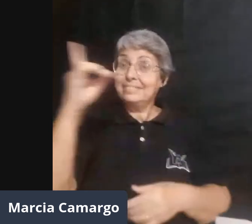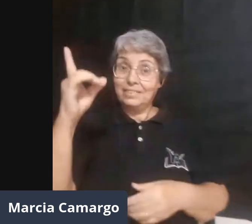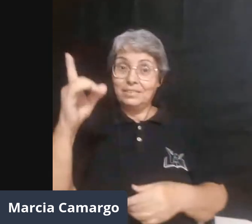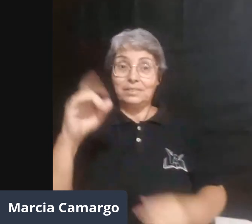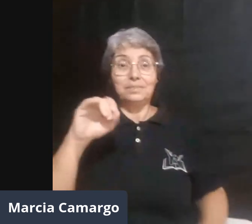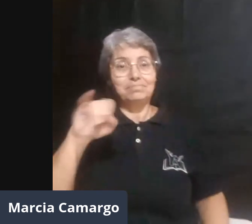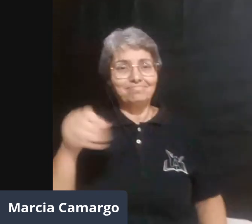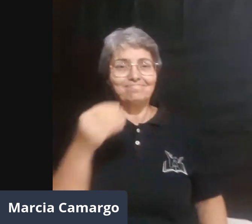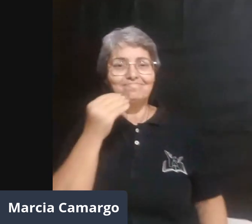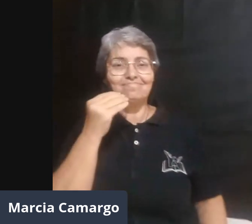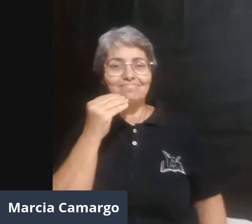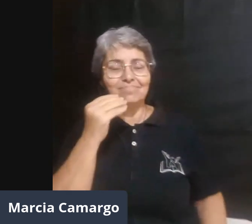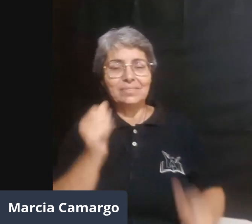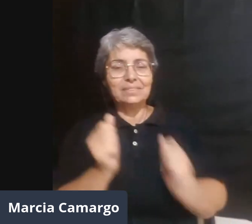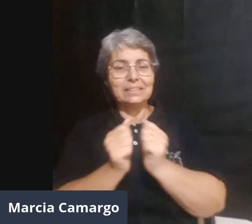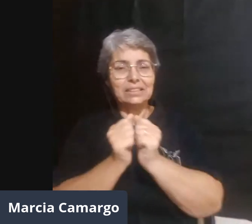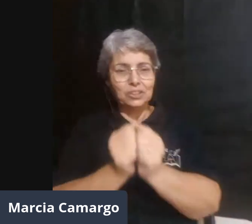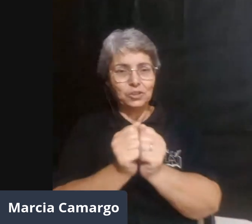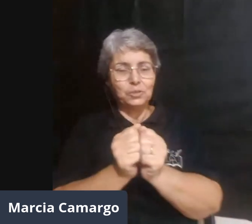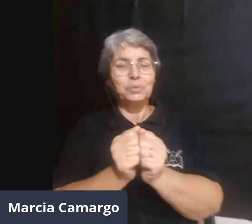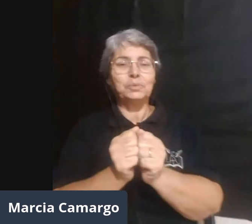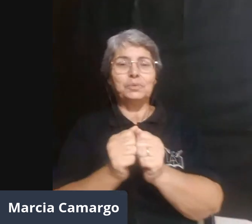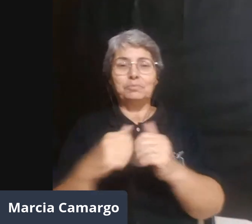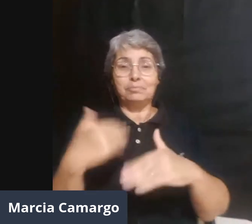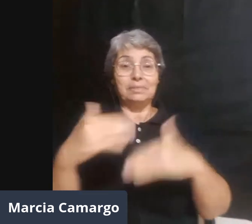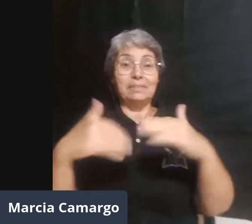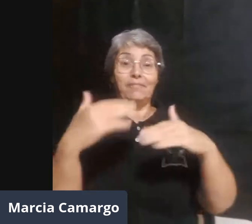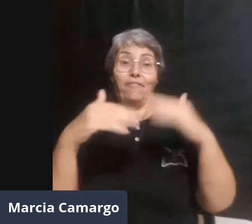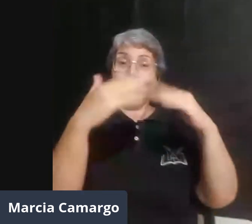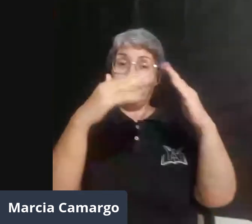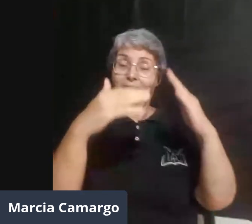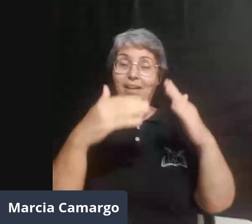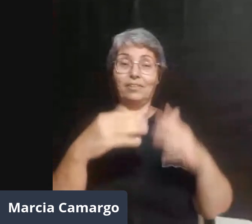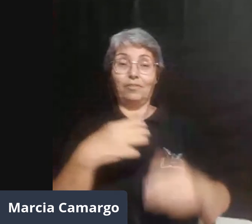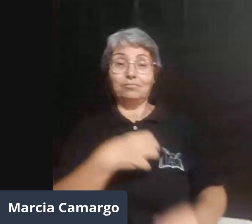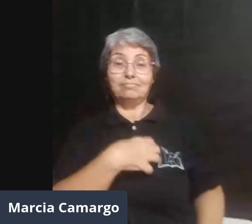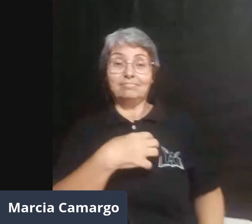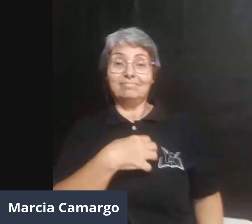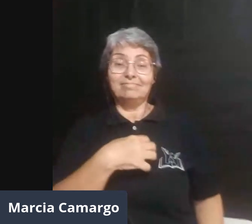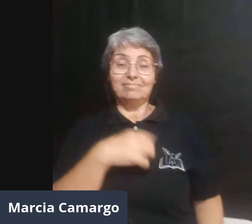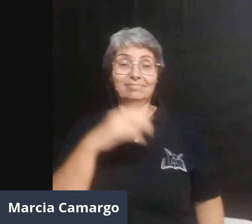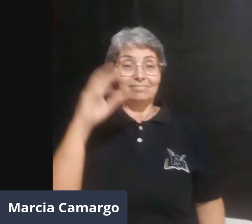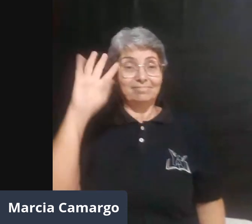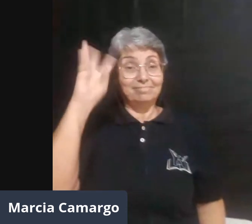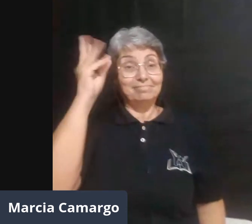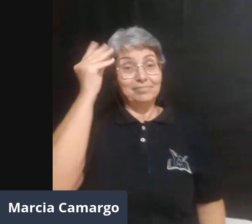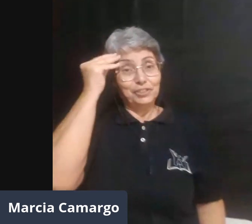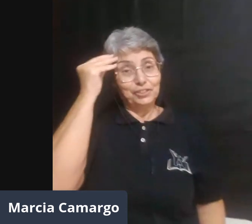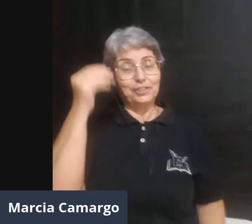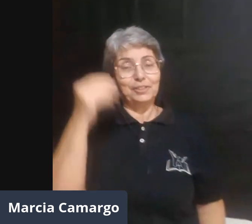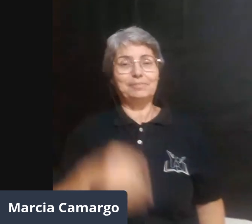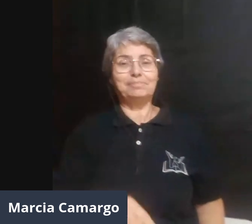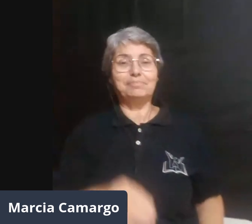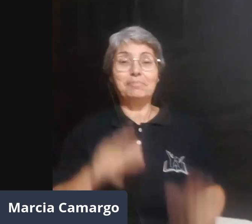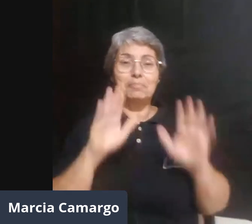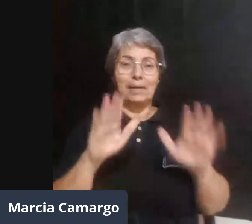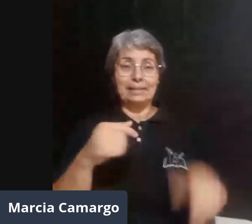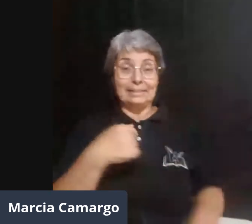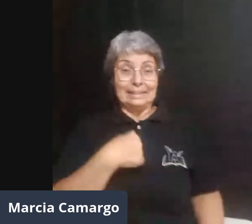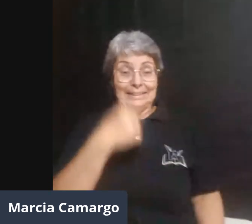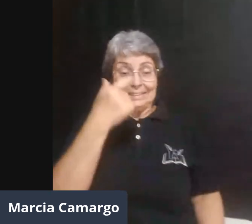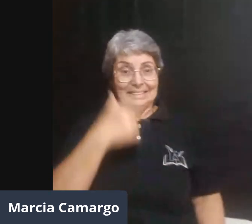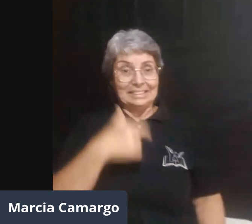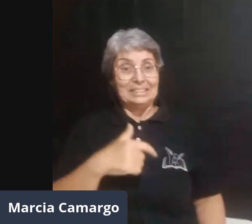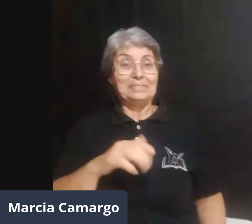vocês, desenvolvendo talentos que não são muito desenvolvidos para mim. Um deles é